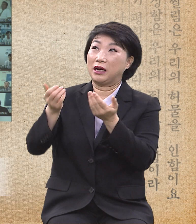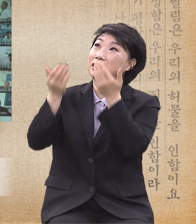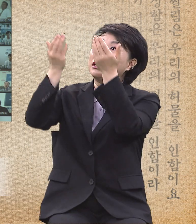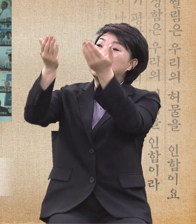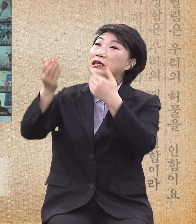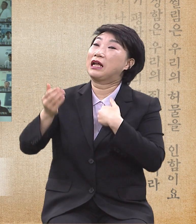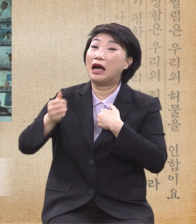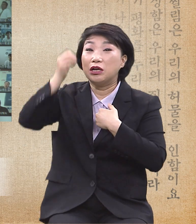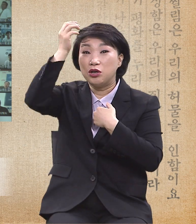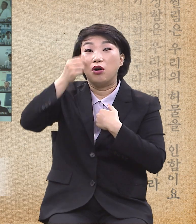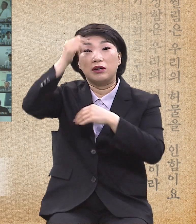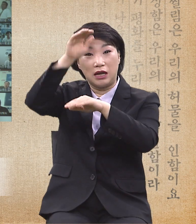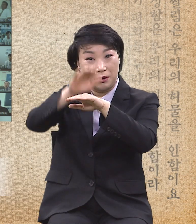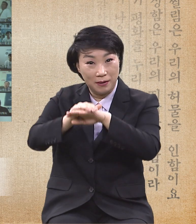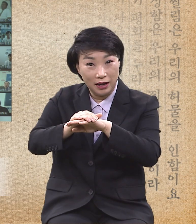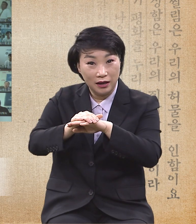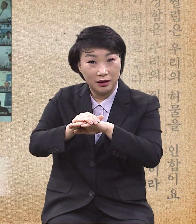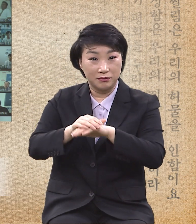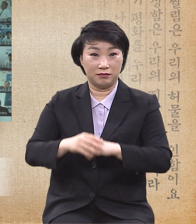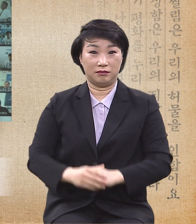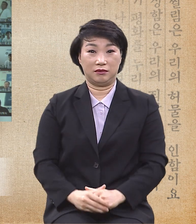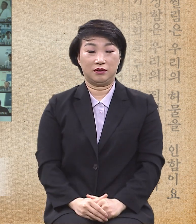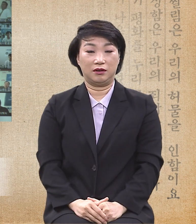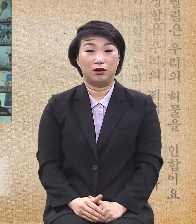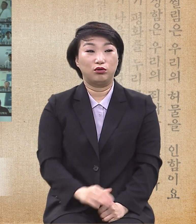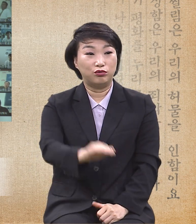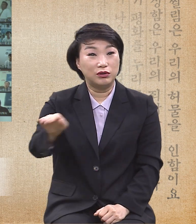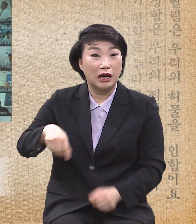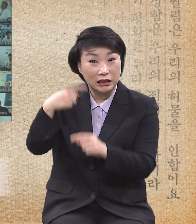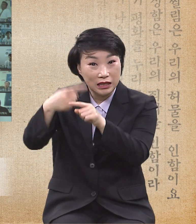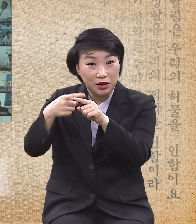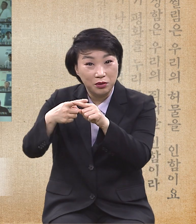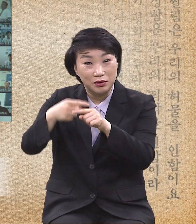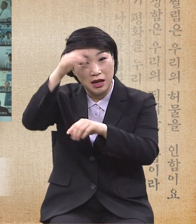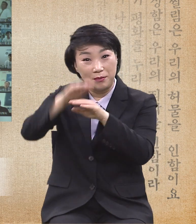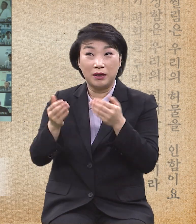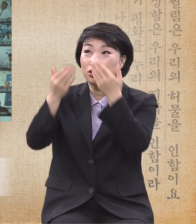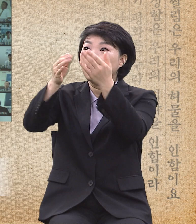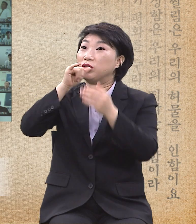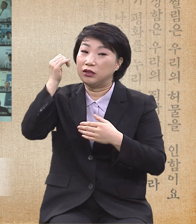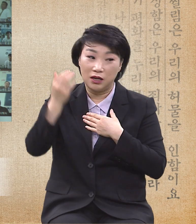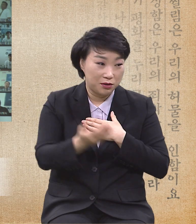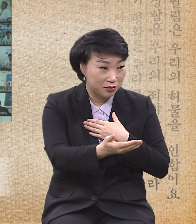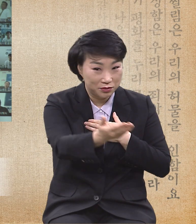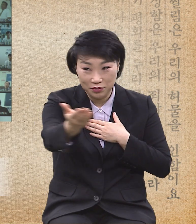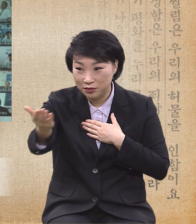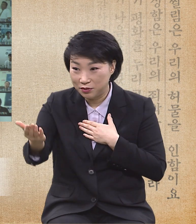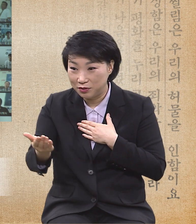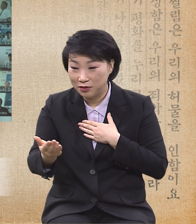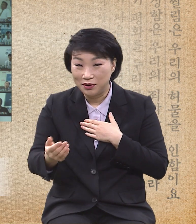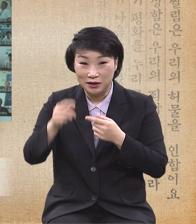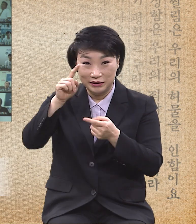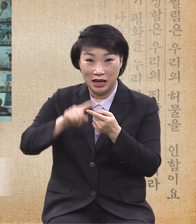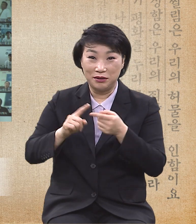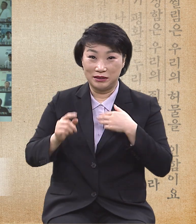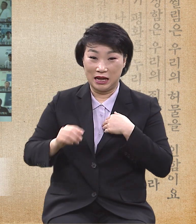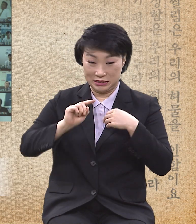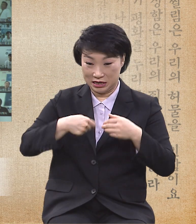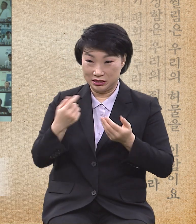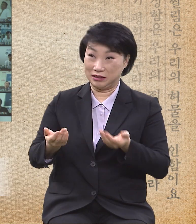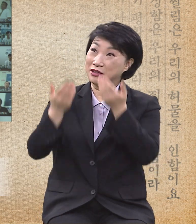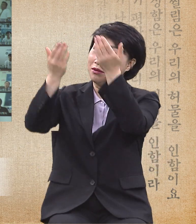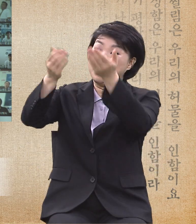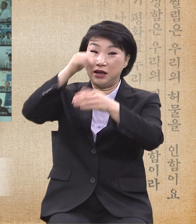드릴 영적 예배니라. 우리가 그렇게 예배하느냐? 그렇게 드리면서 예배하느냐?